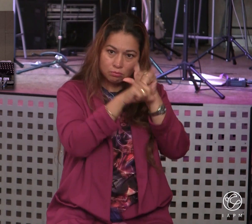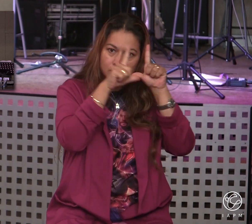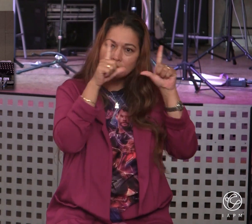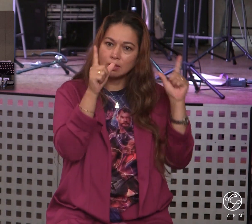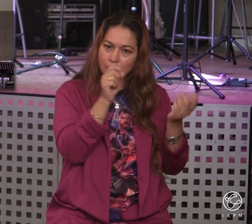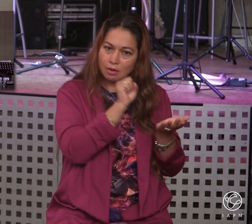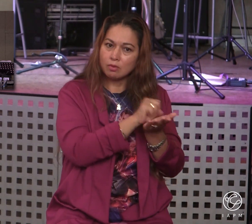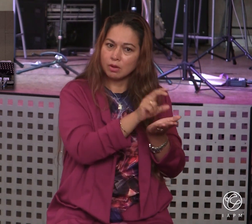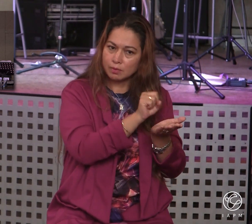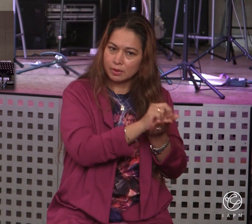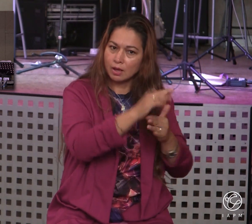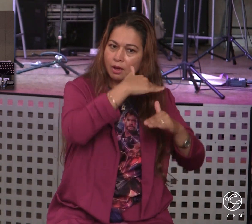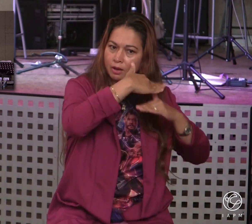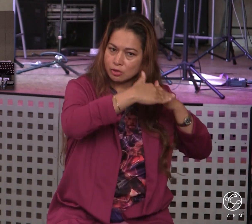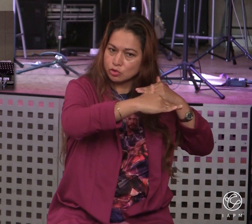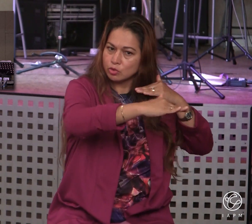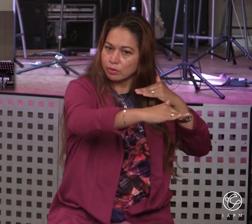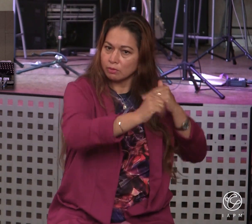otro lío en el mar.